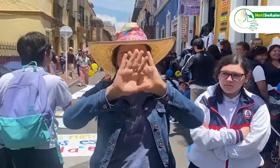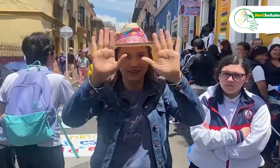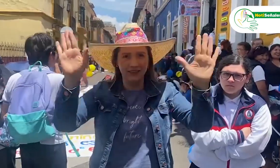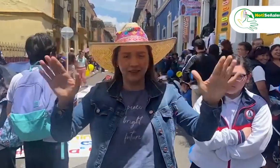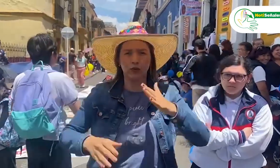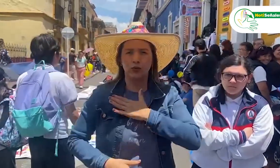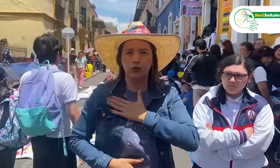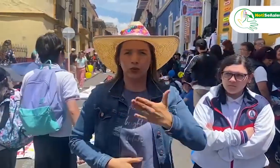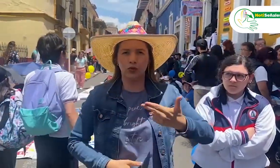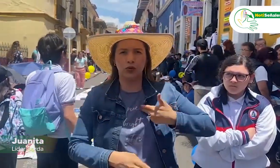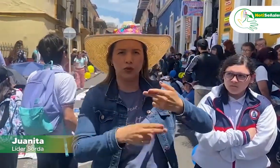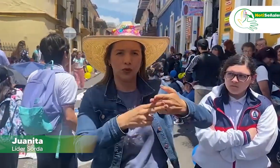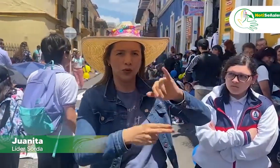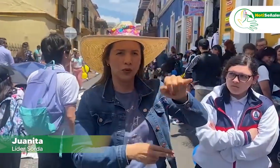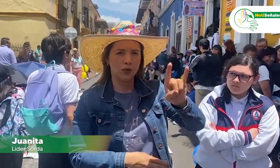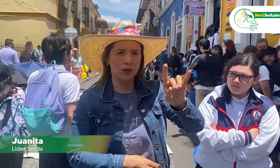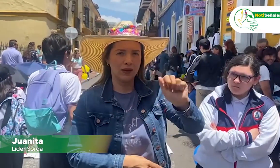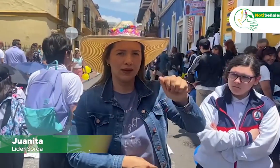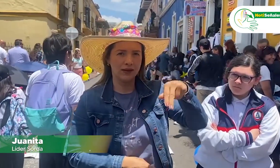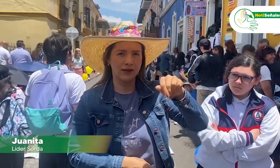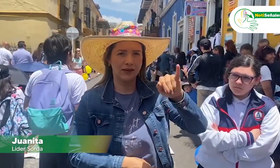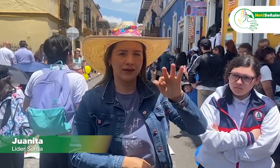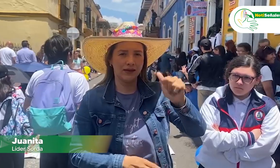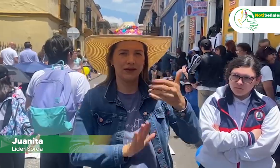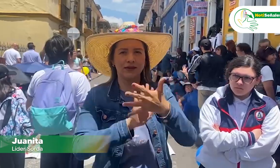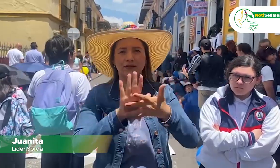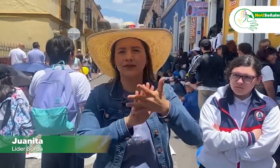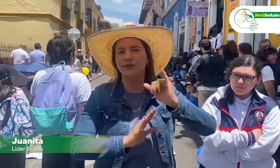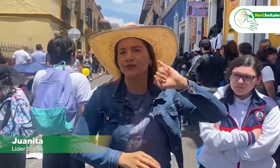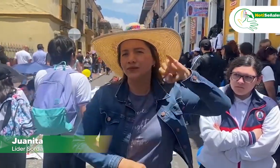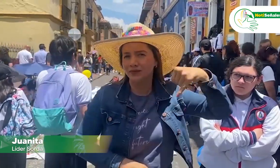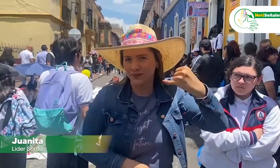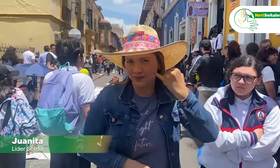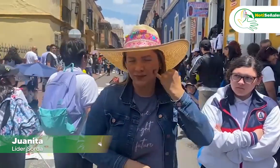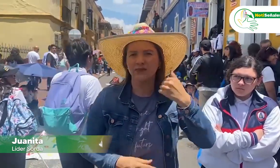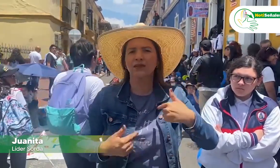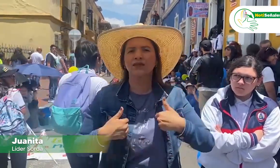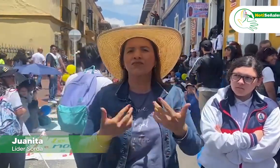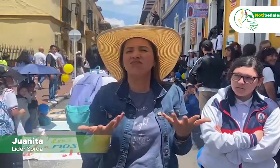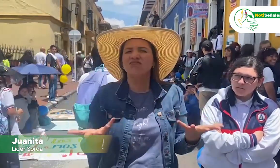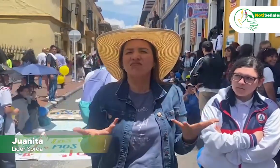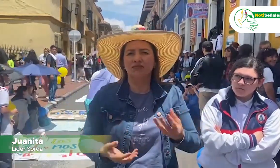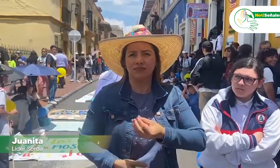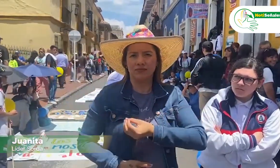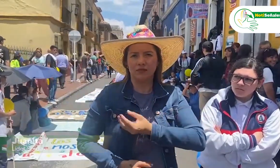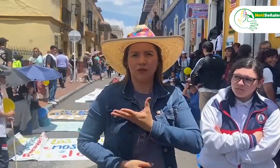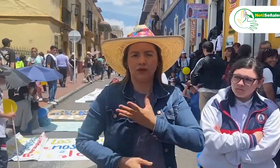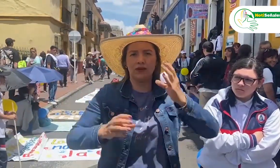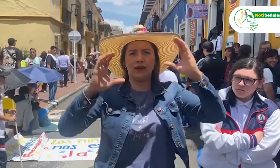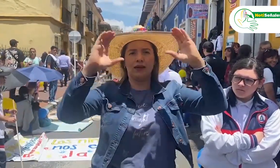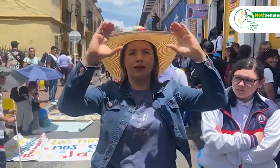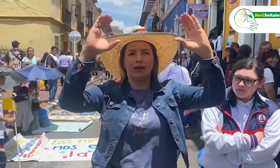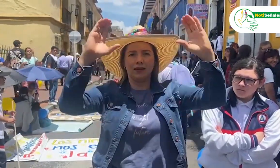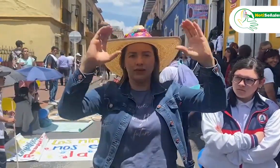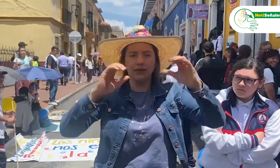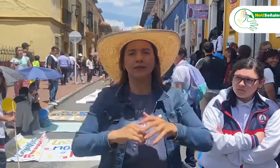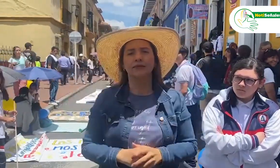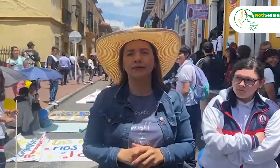Muy buenos días, mucho gusto, yo soy Juanita. Esta es mi seña, vengo de Florencia, Caquetá.